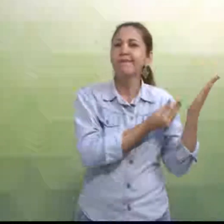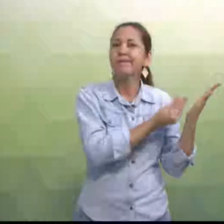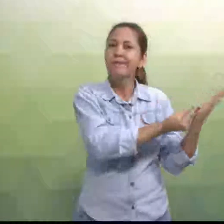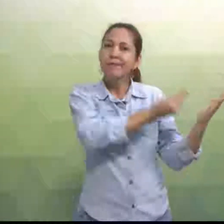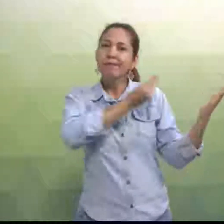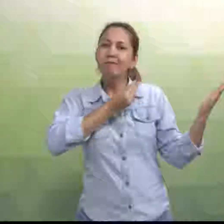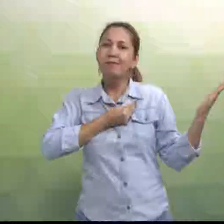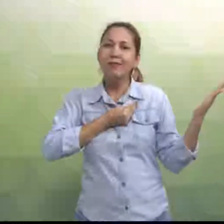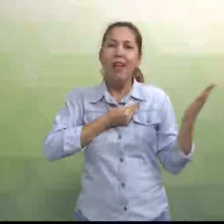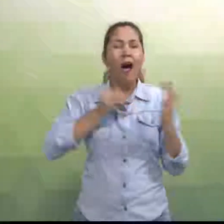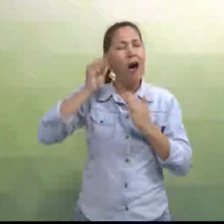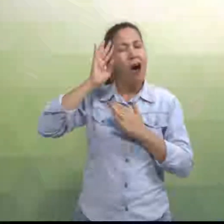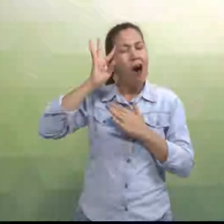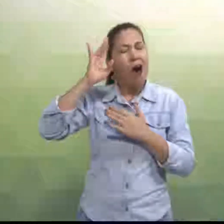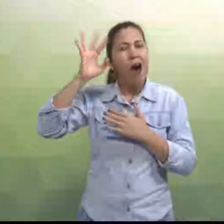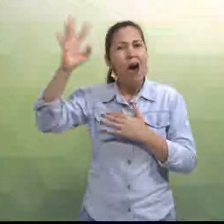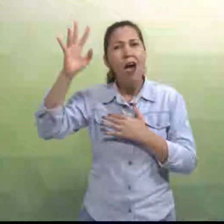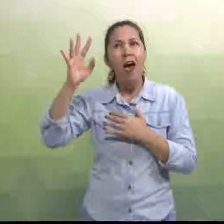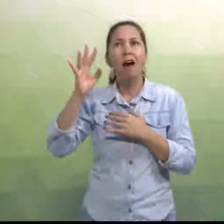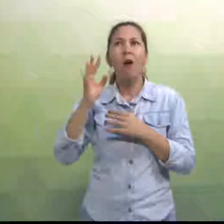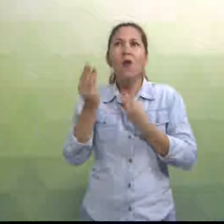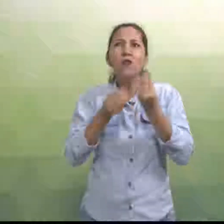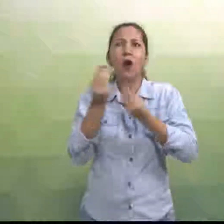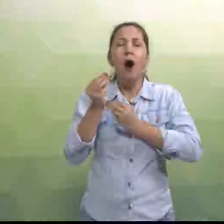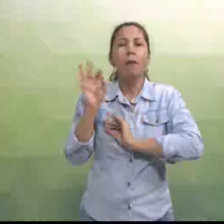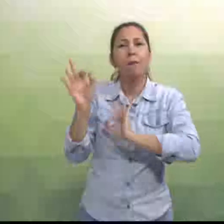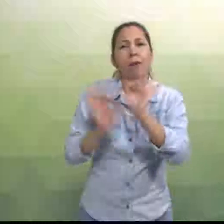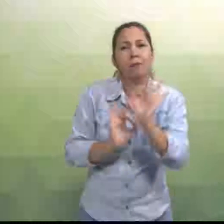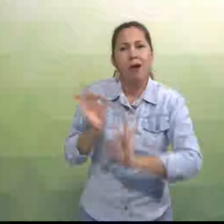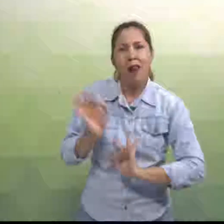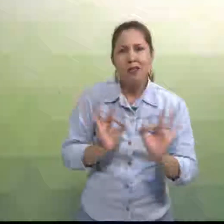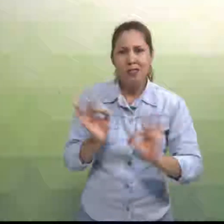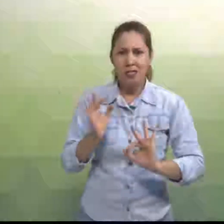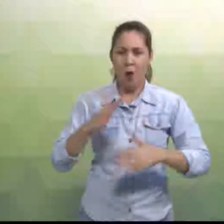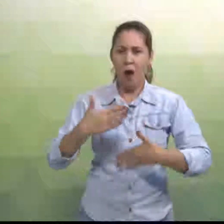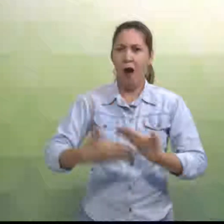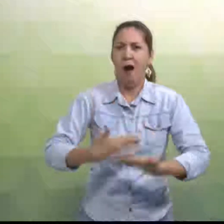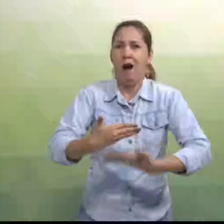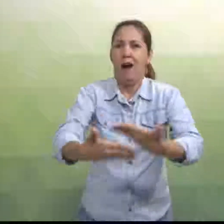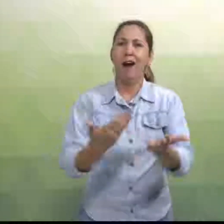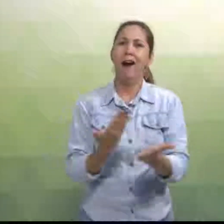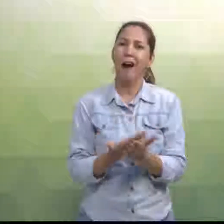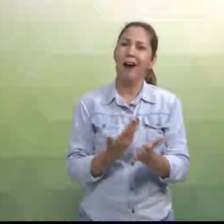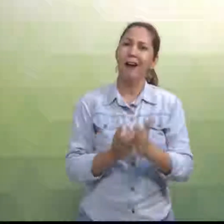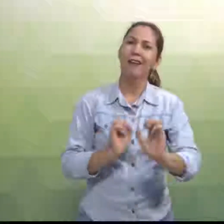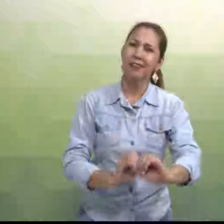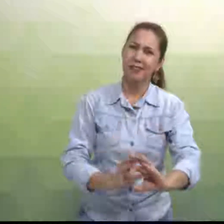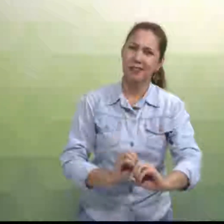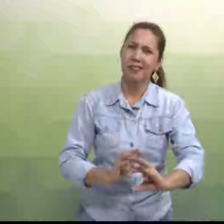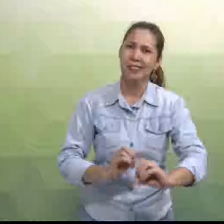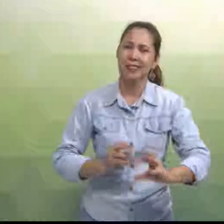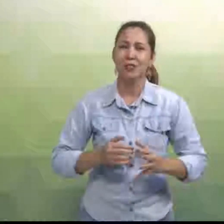me oferece esse currículo, qual a teoria que me é oferecida para eu desenvolver as minhas aulas, para eu